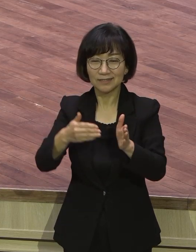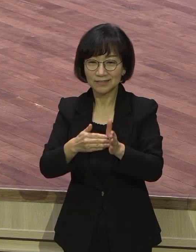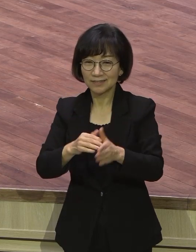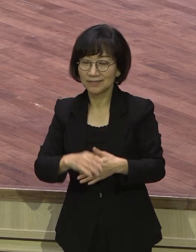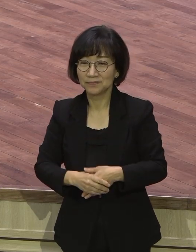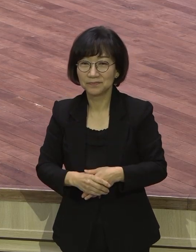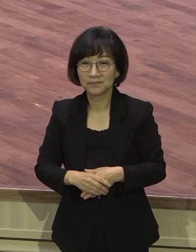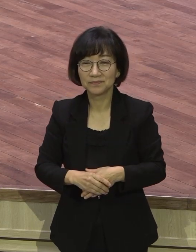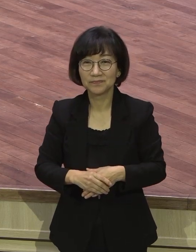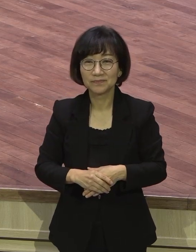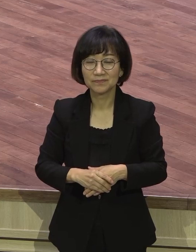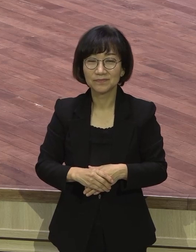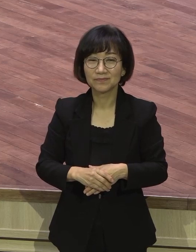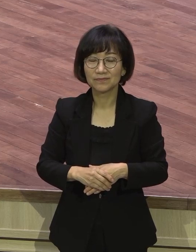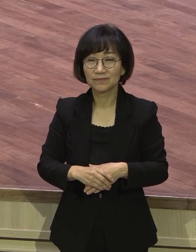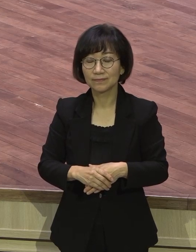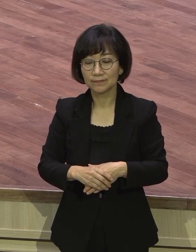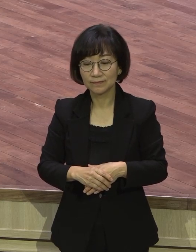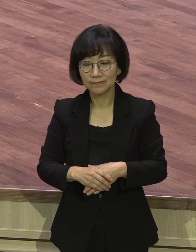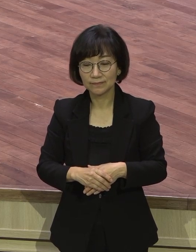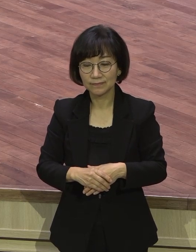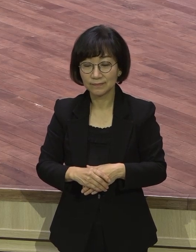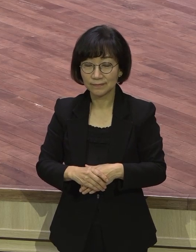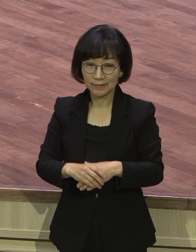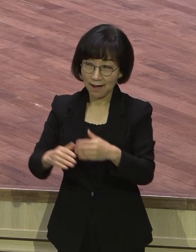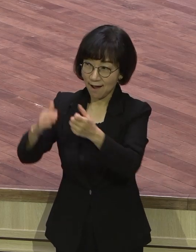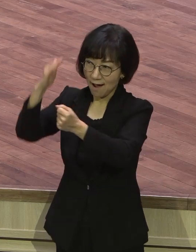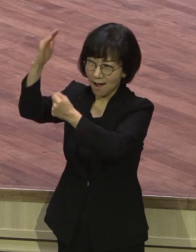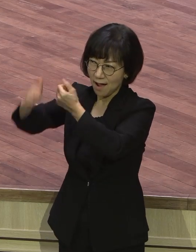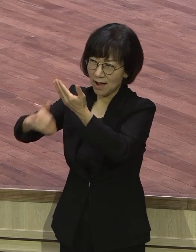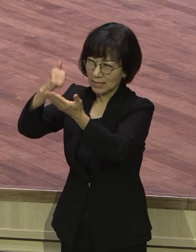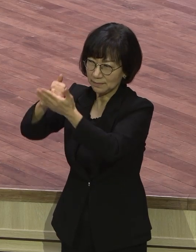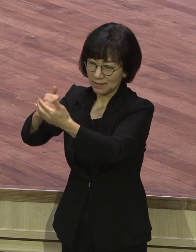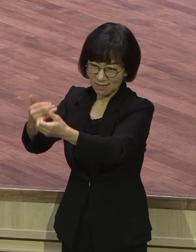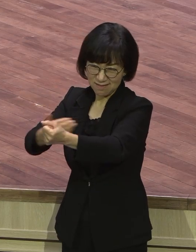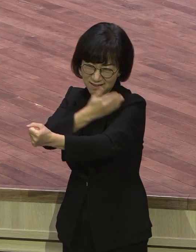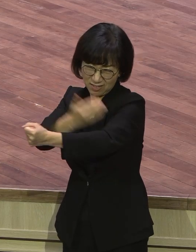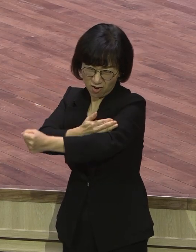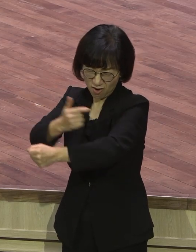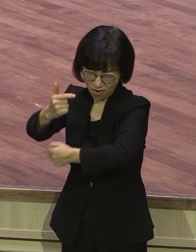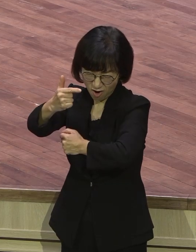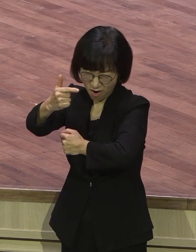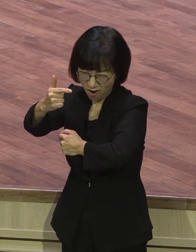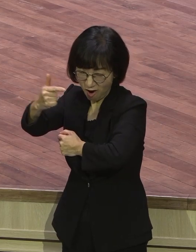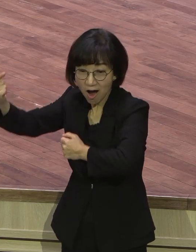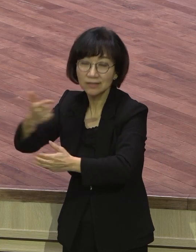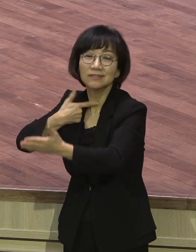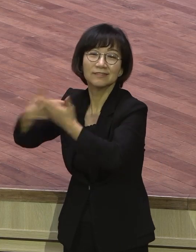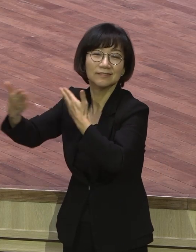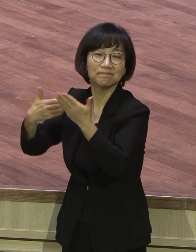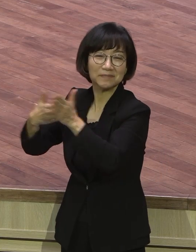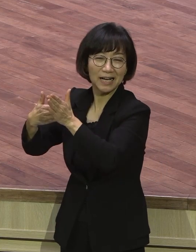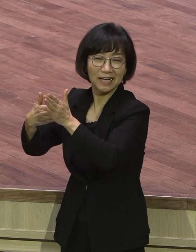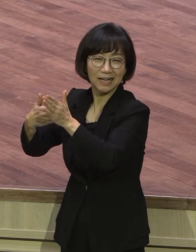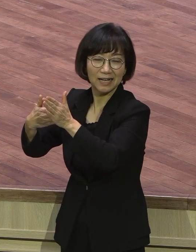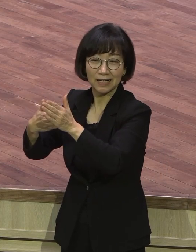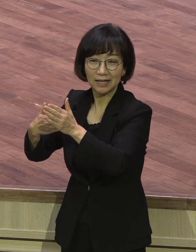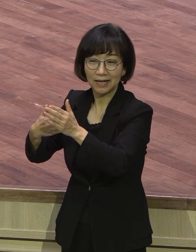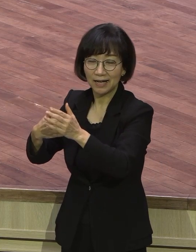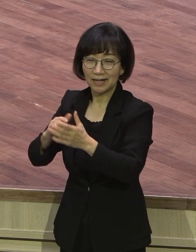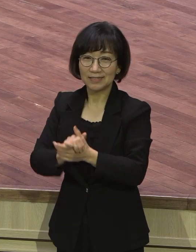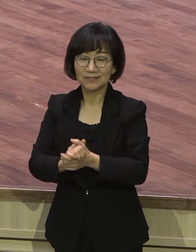무슨 말입니까? 하나님의 스케일을 체험한 거예요. 기도를 통해서. 특별히